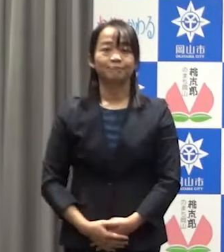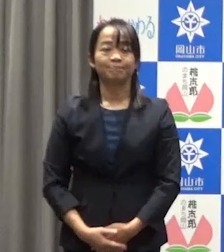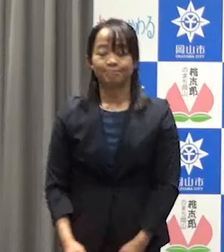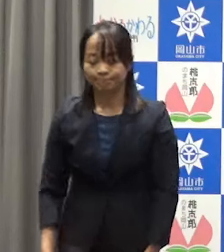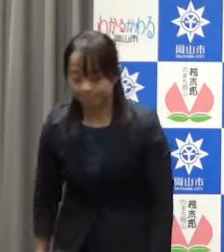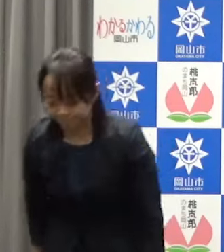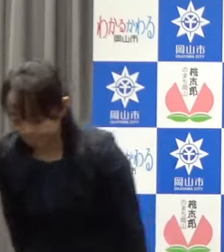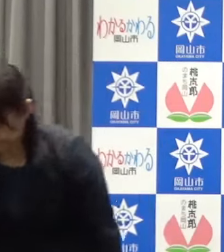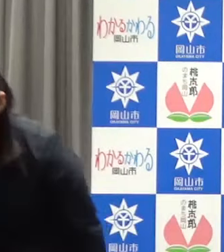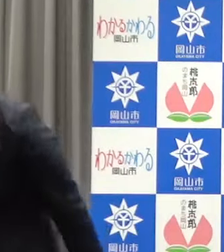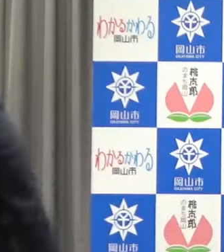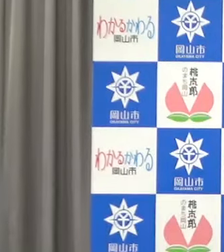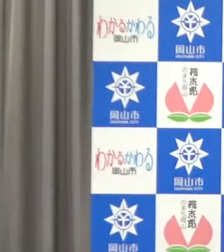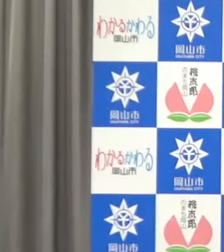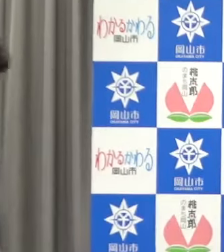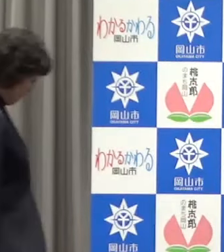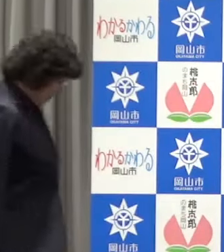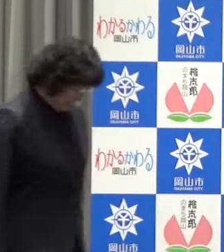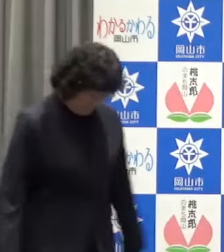続いて、